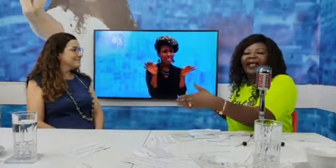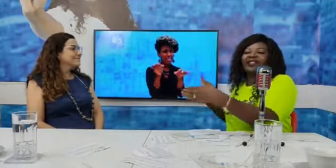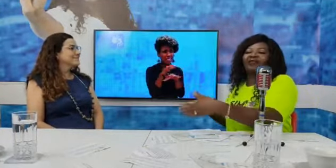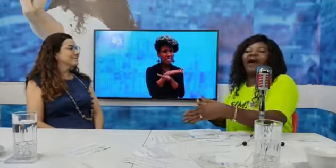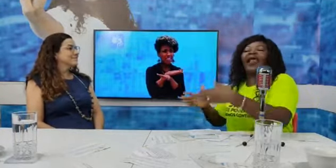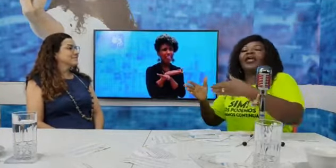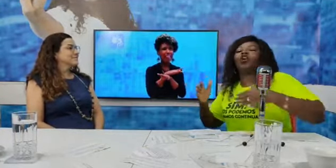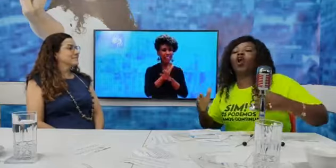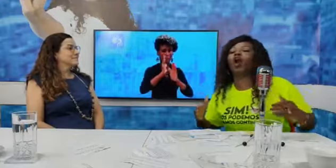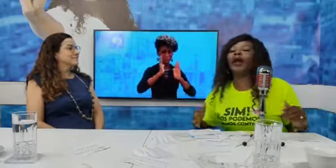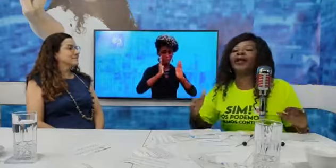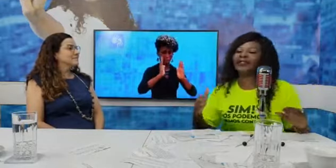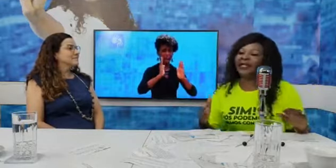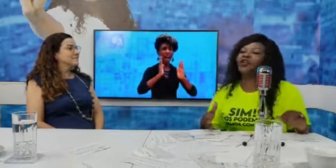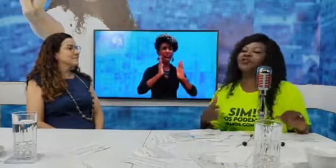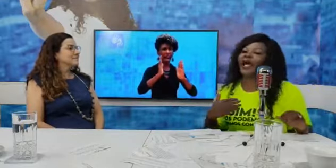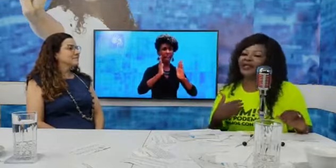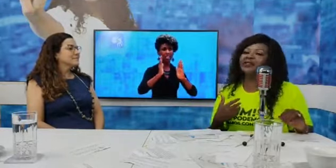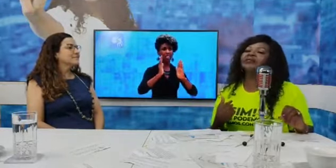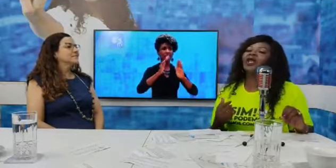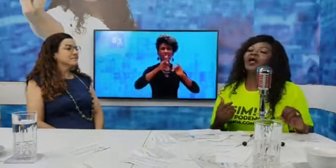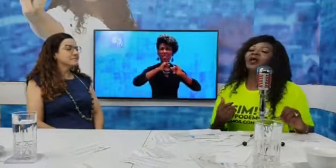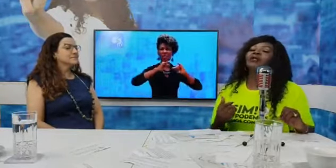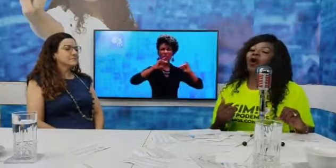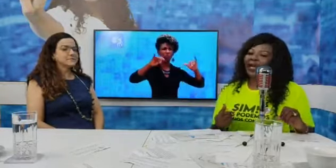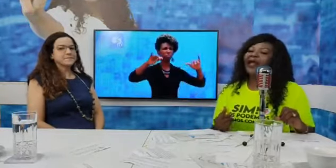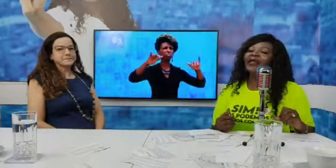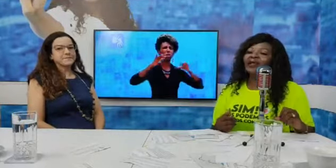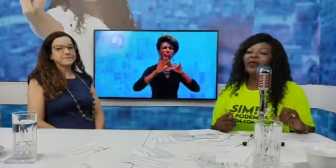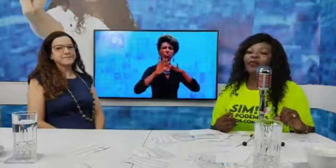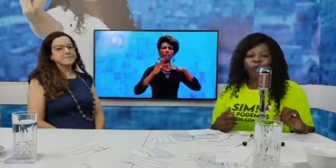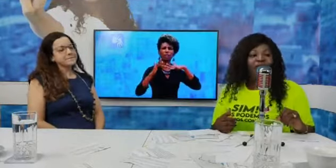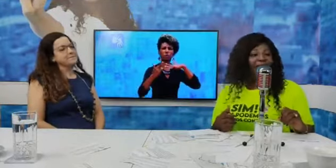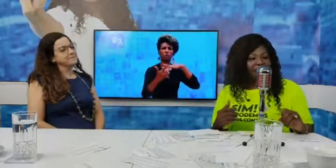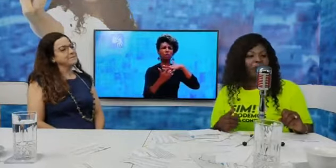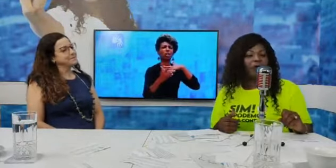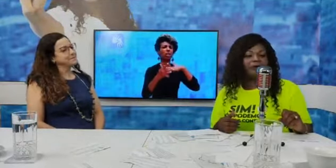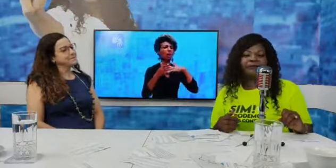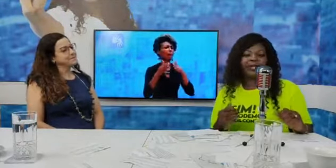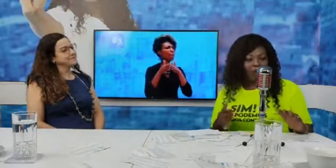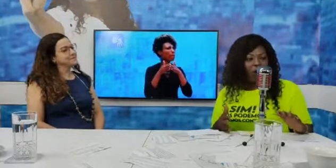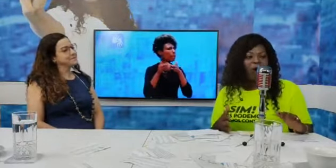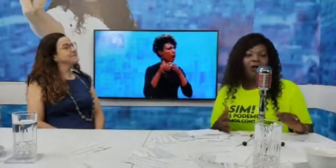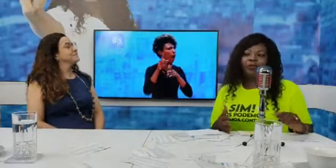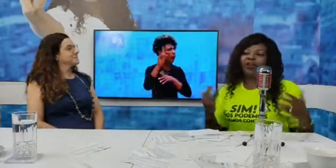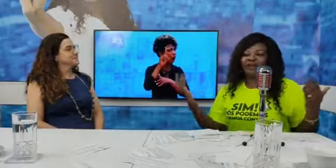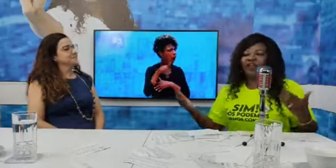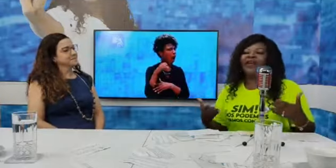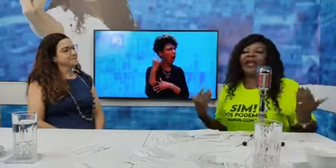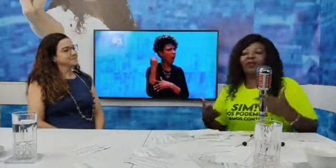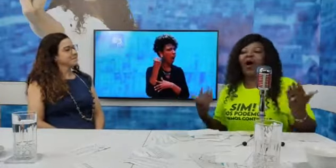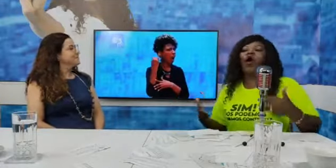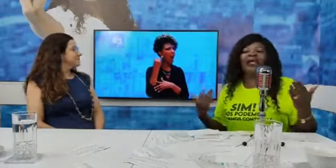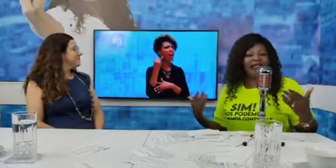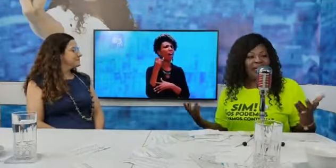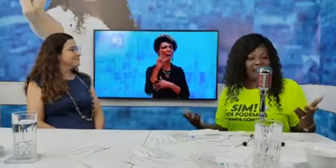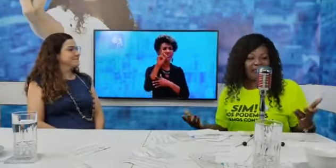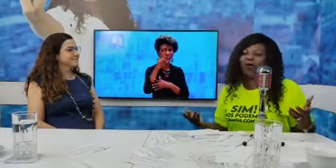Separa esta fala e coloca nas redes sociais. Ok? Por favor, tá bom? Porque você vê que é